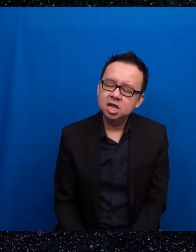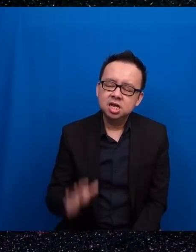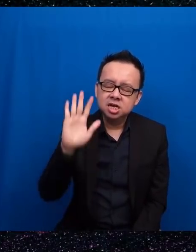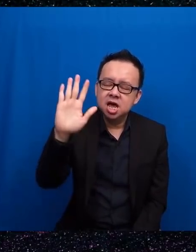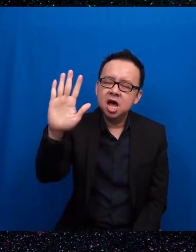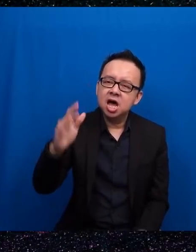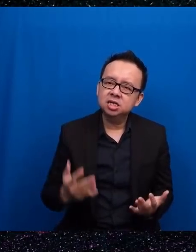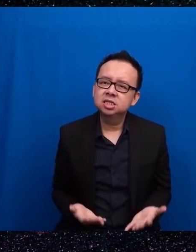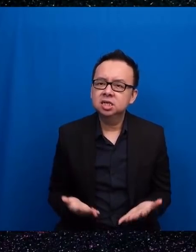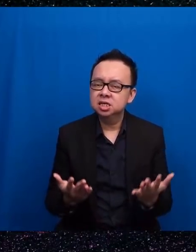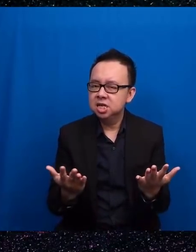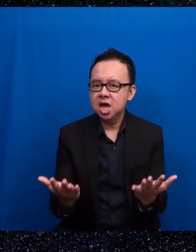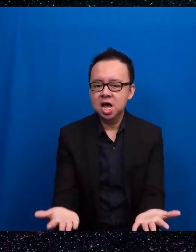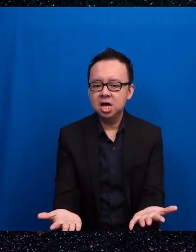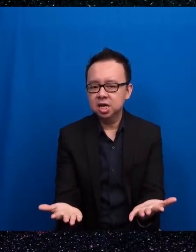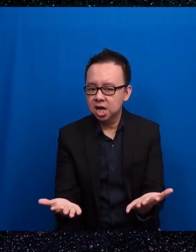yakin Dia